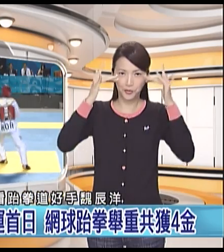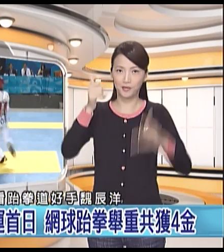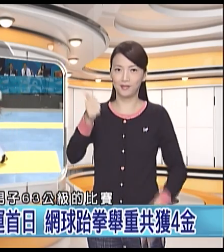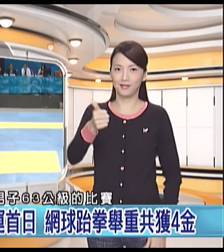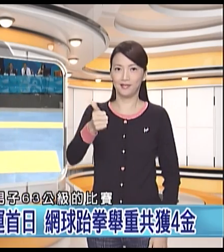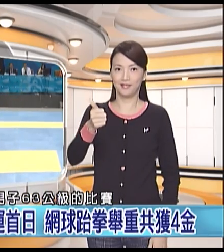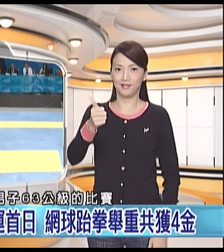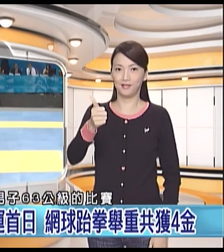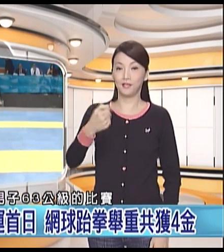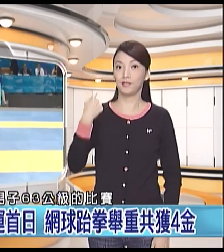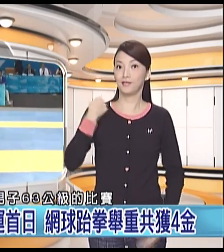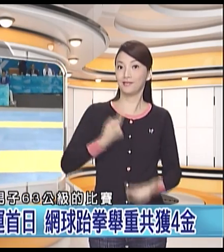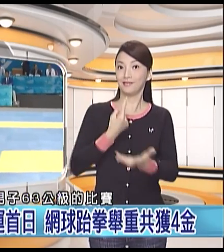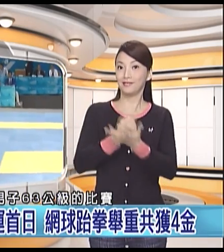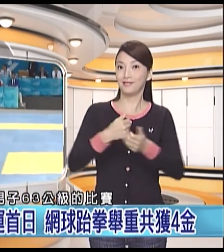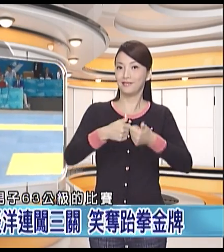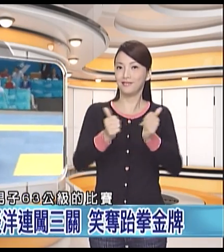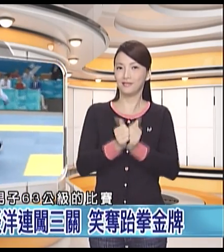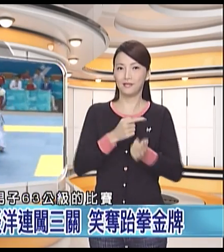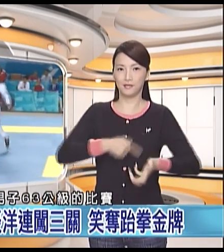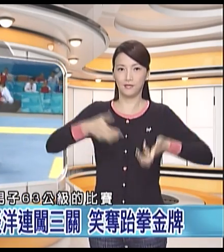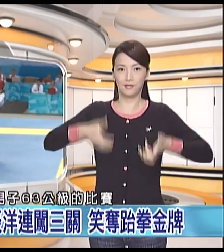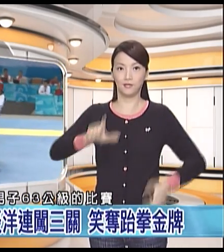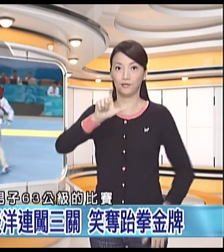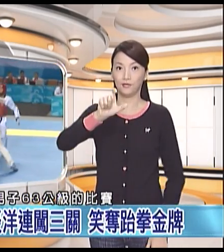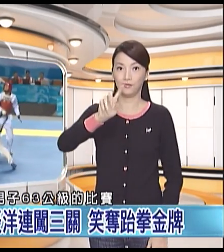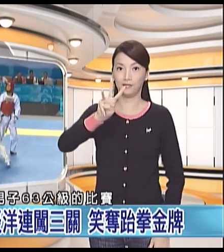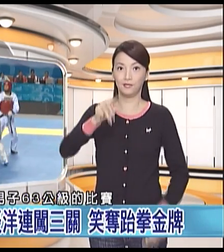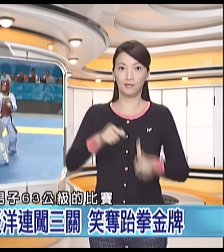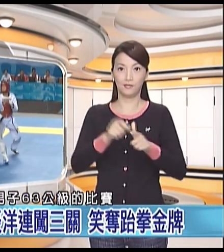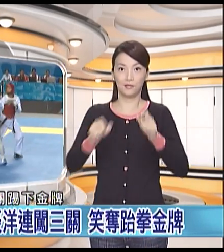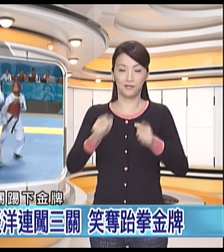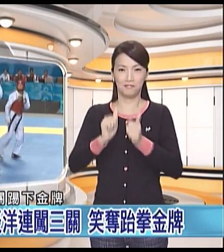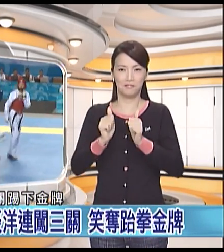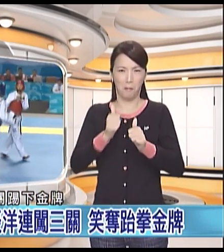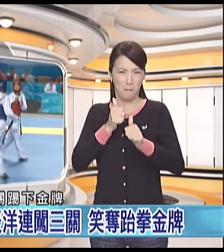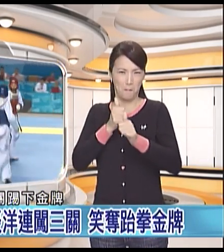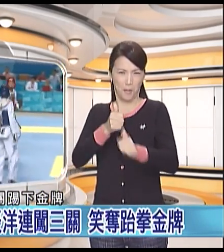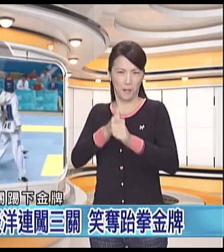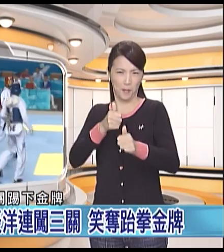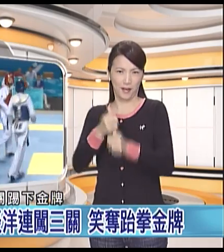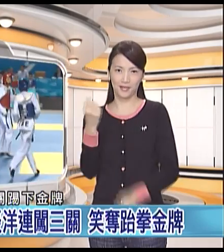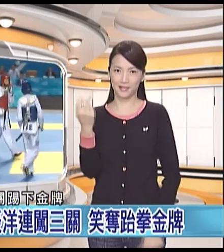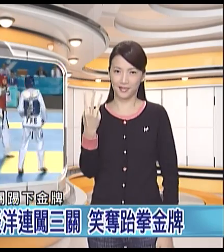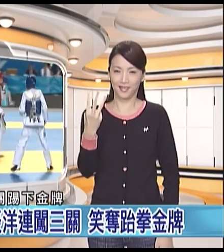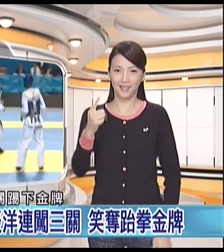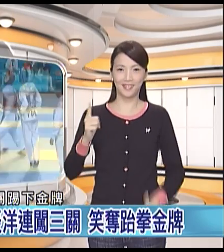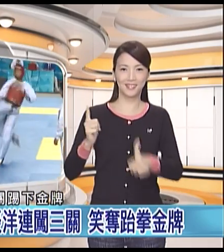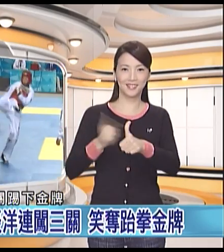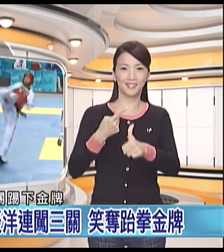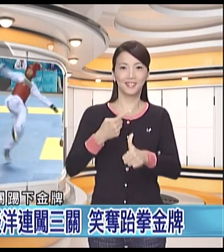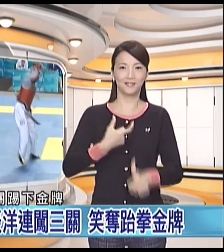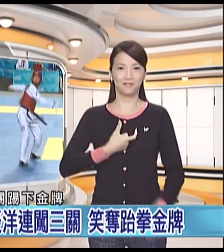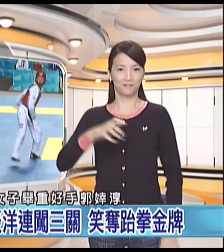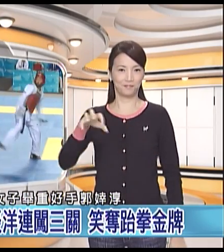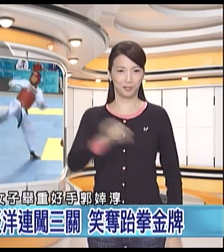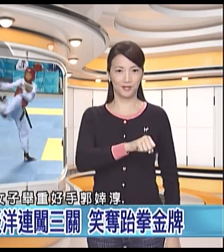昨天在男子63公斤级的比赛连过了三关，踢下金牌。而另